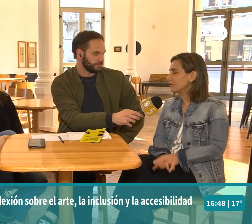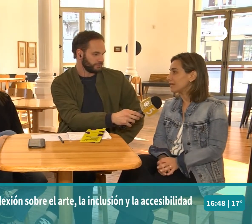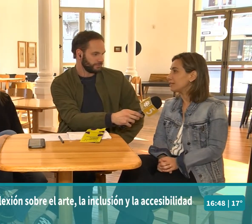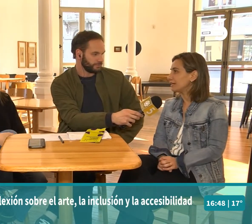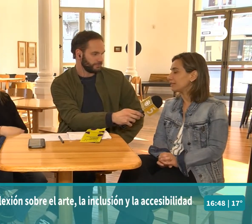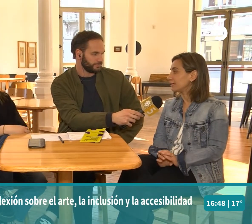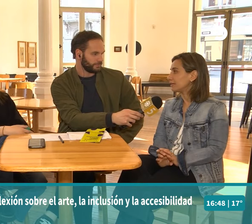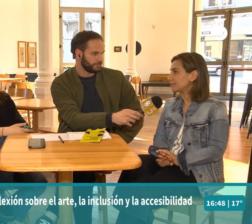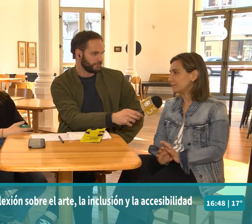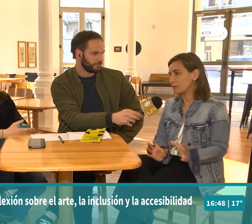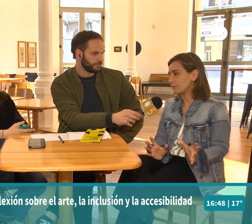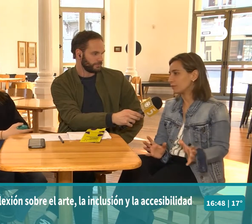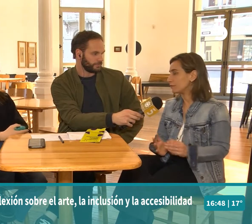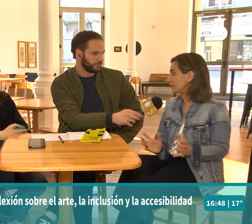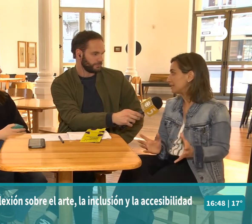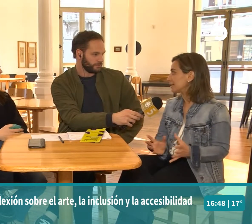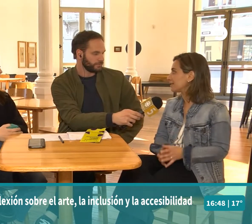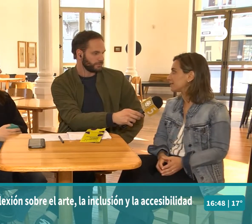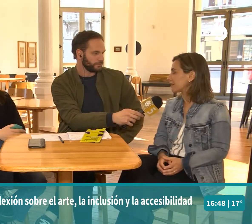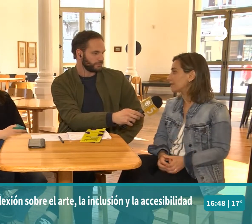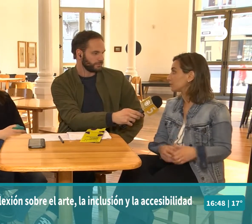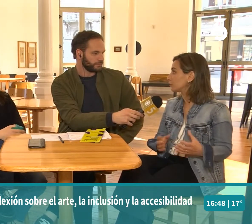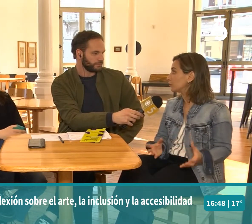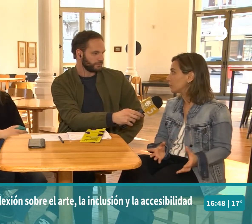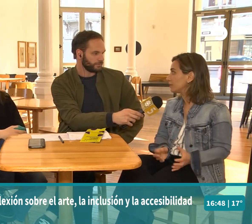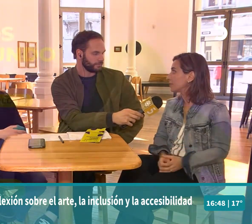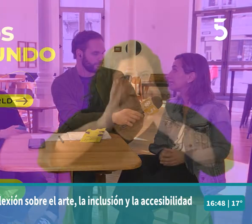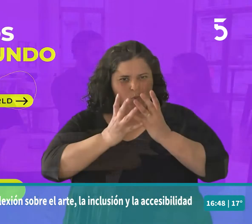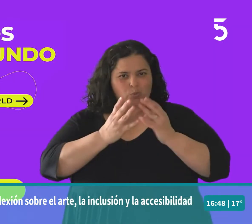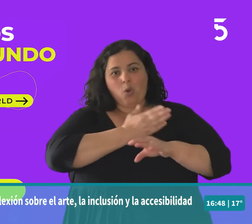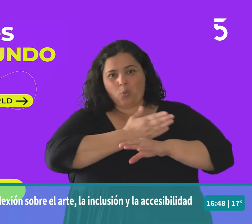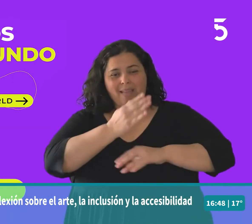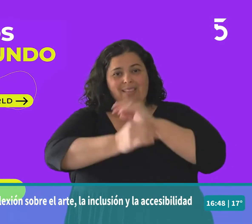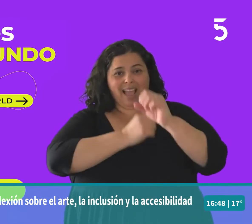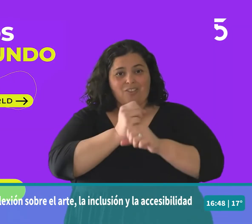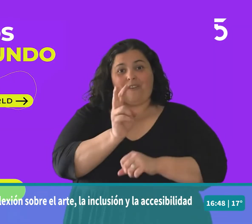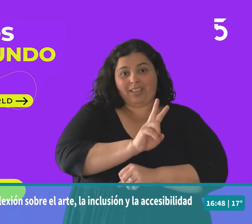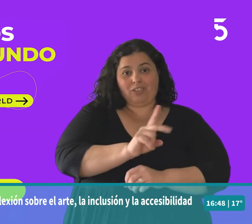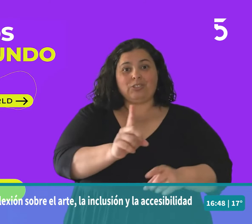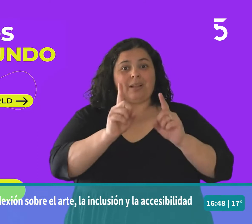hay, como te dije, es abierto a todo público, hay que inscribirse para poder participar.